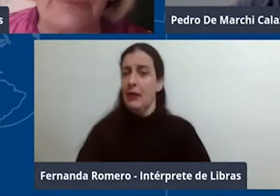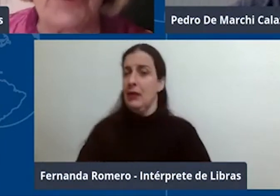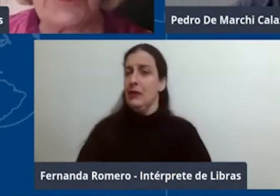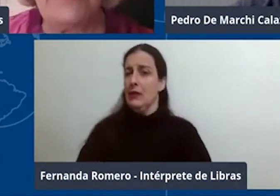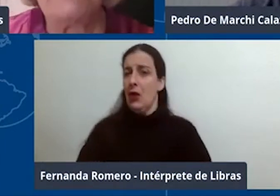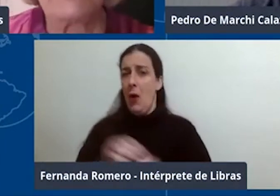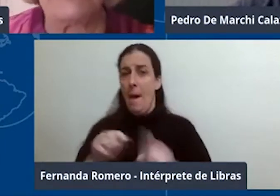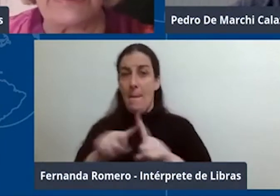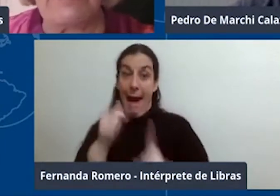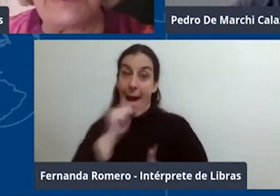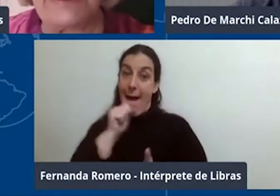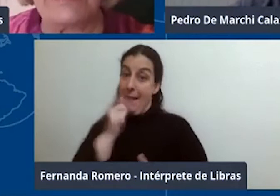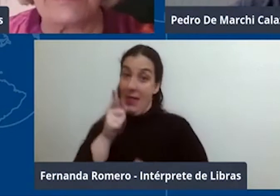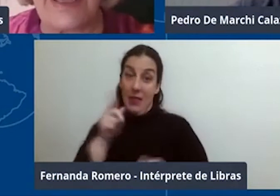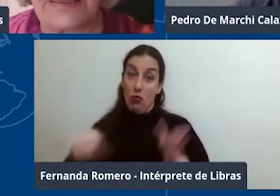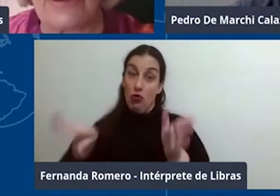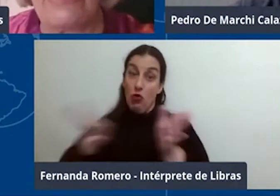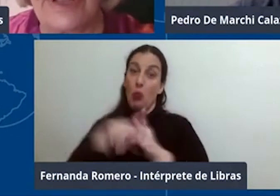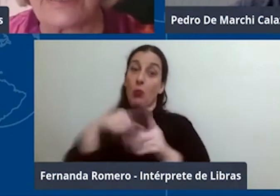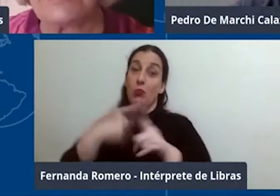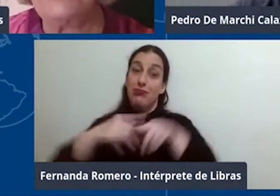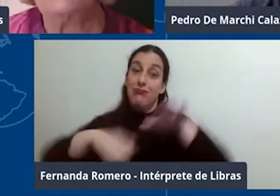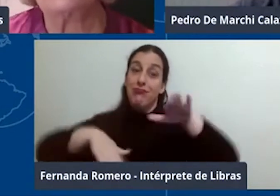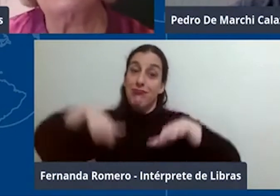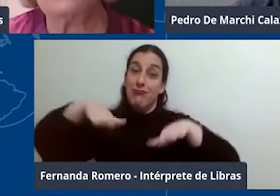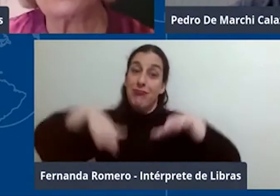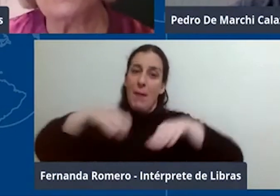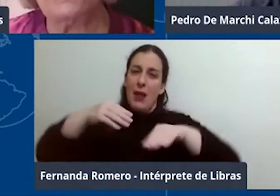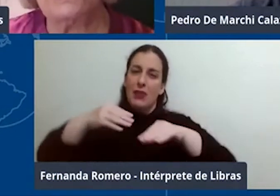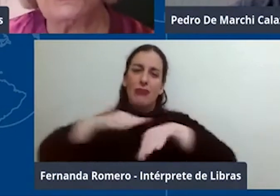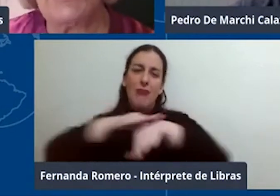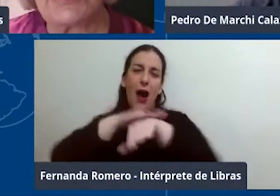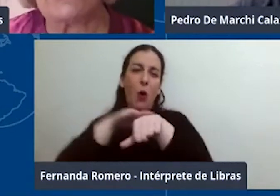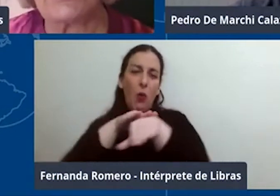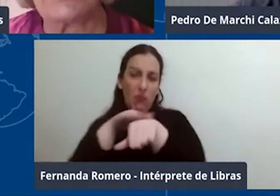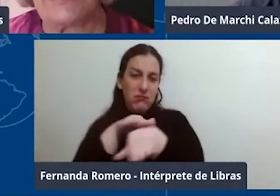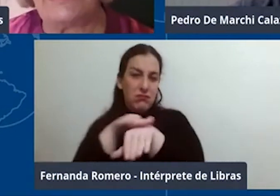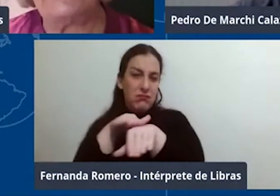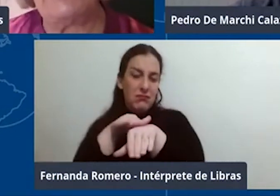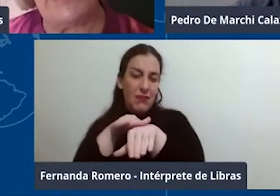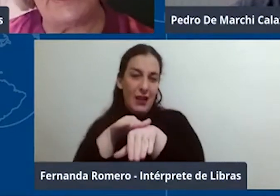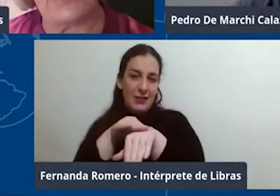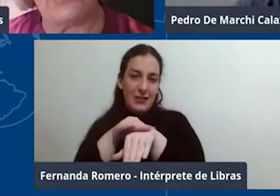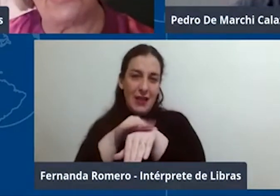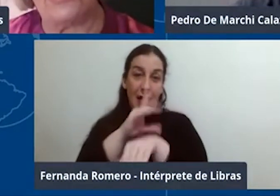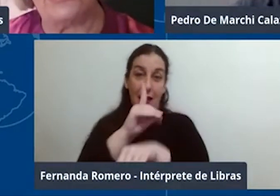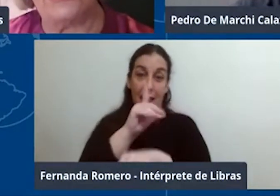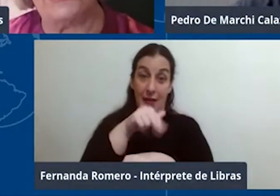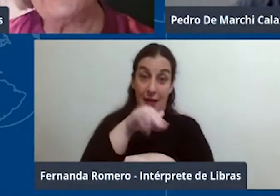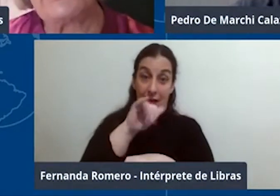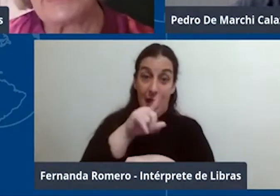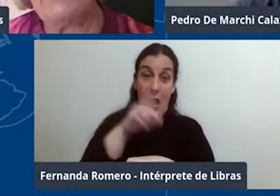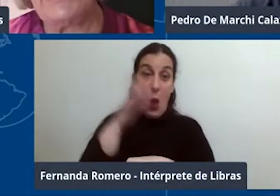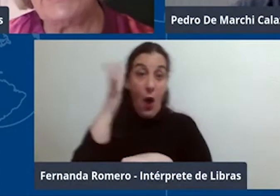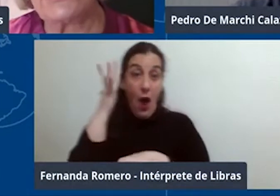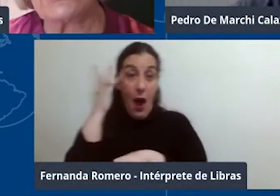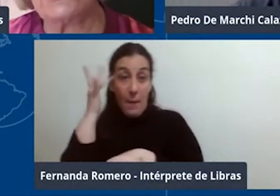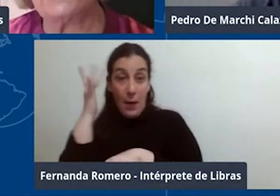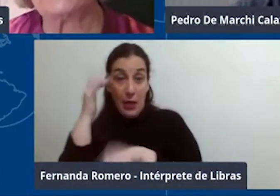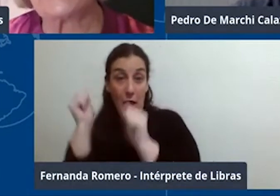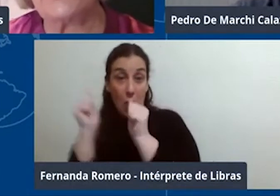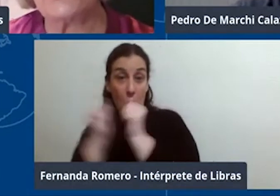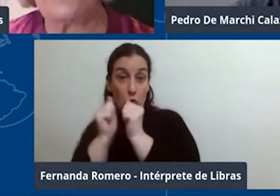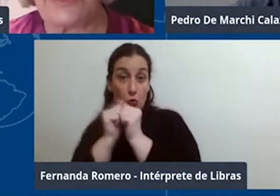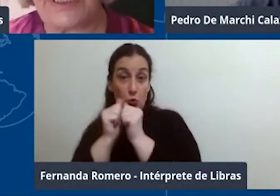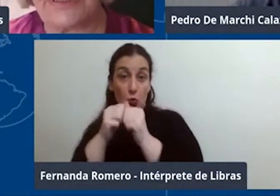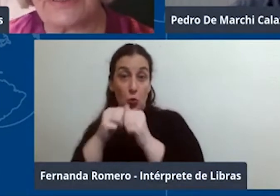chegou ainda, porque vai depender dessa conversa que o embaixador terá amanhã com o